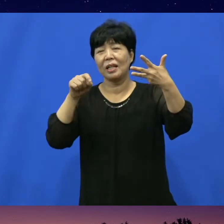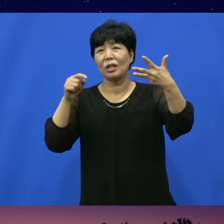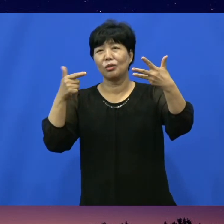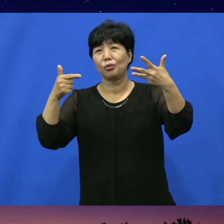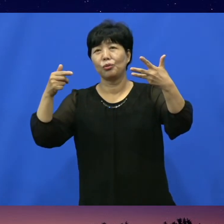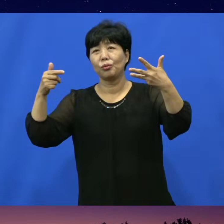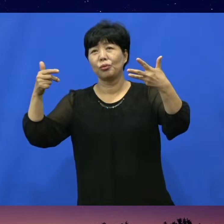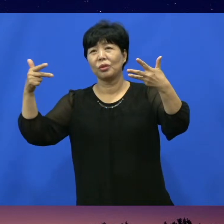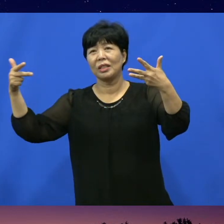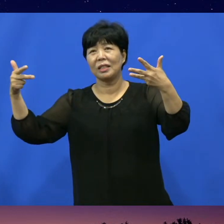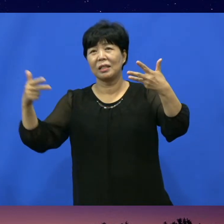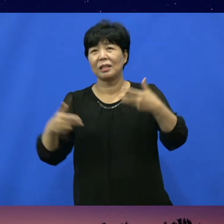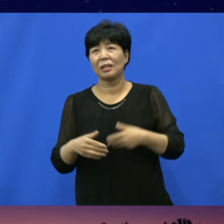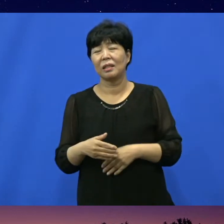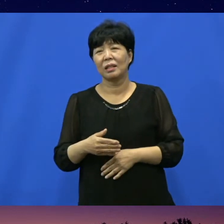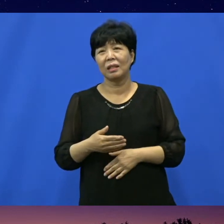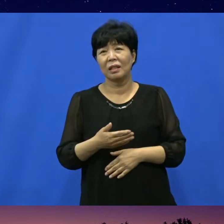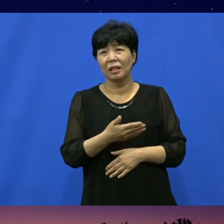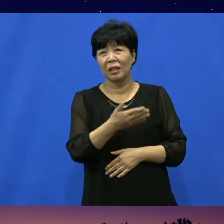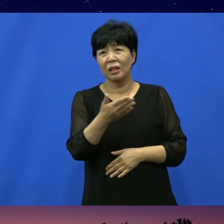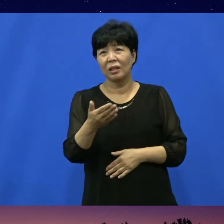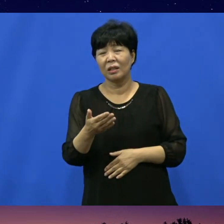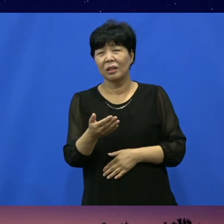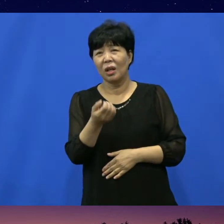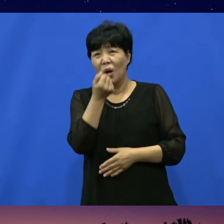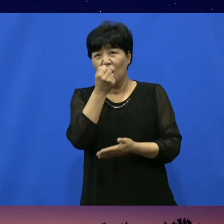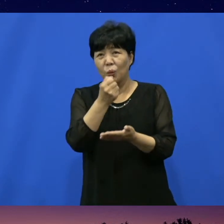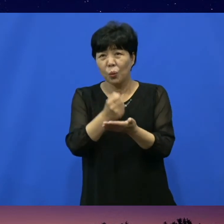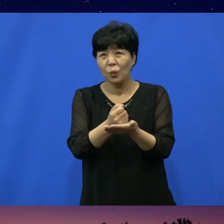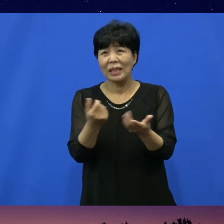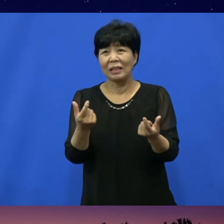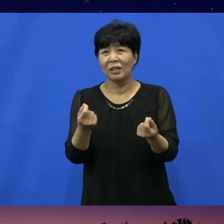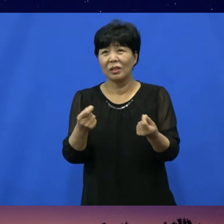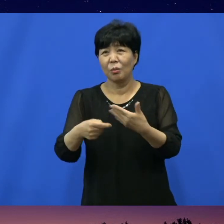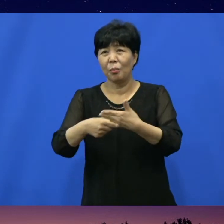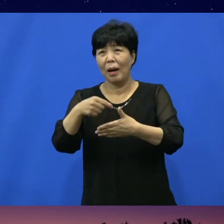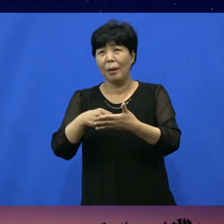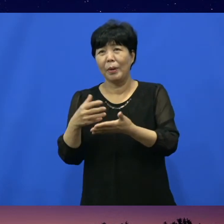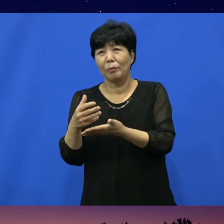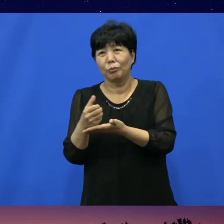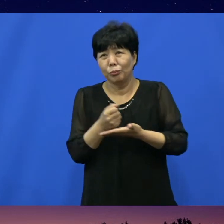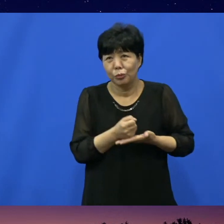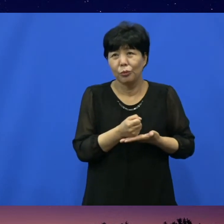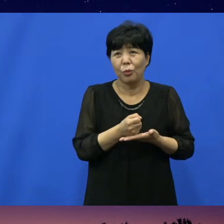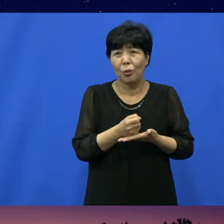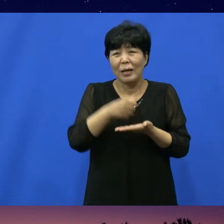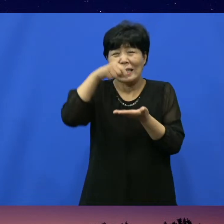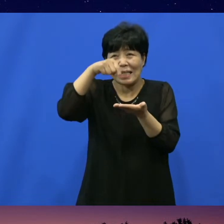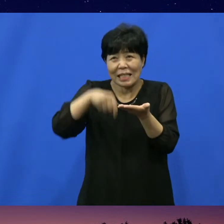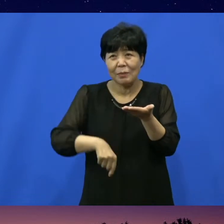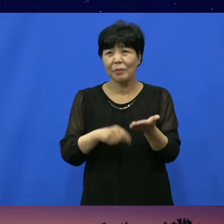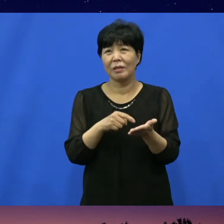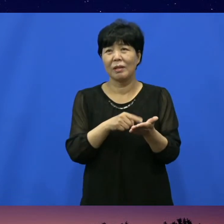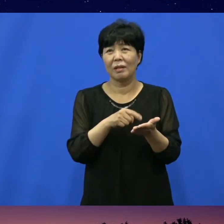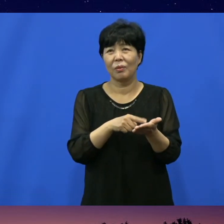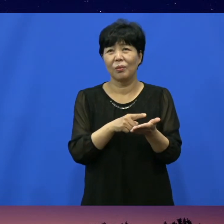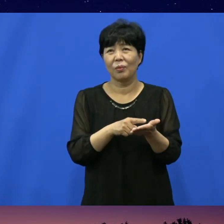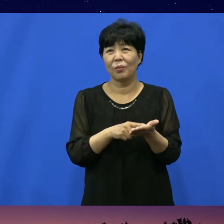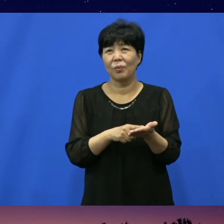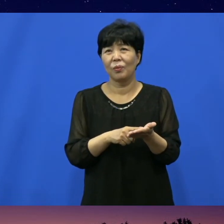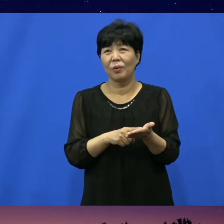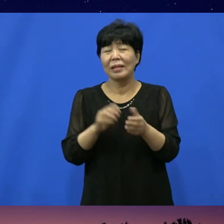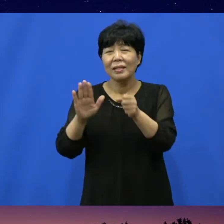도장같이 마음에 품고 도장같이 팔에 두라. 사랑은 죽음같이 강하고